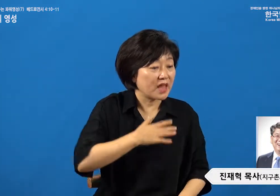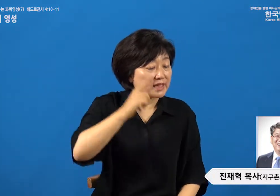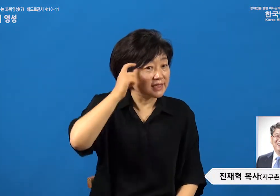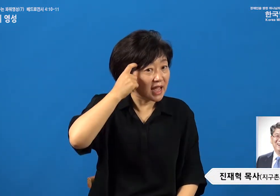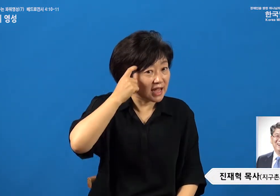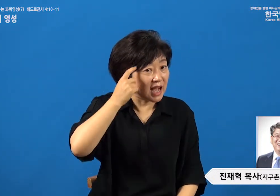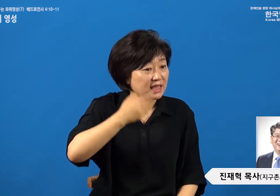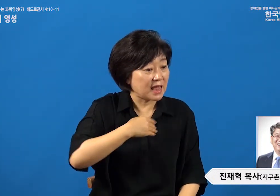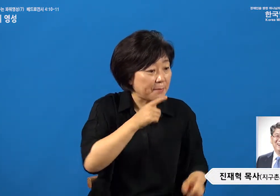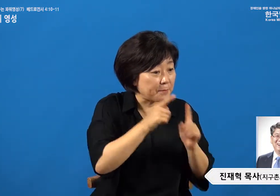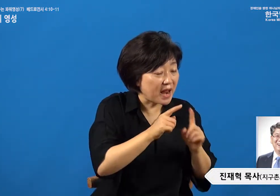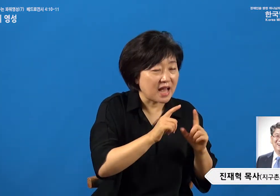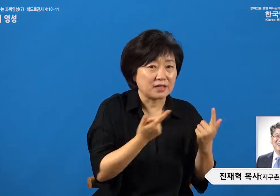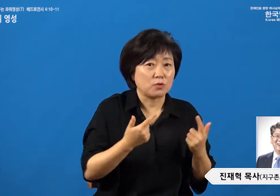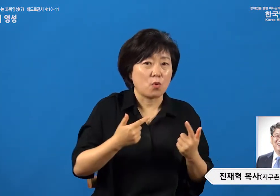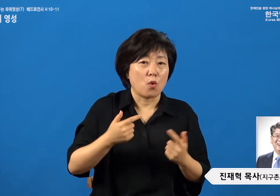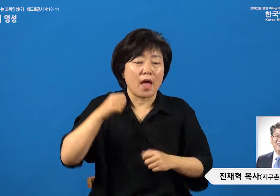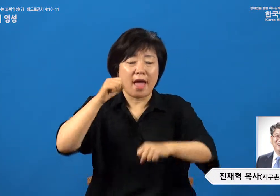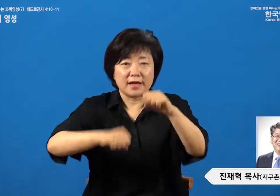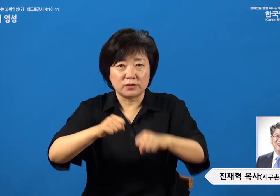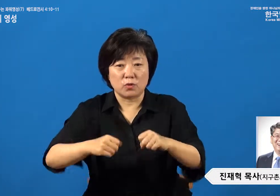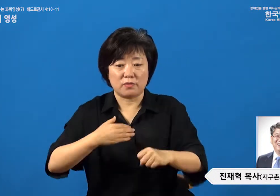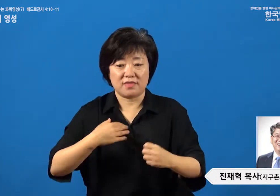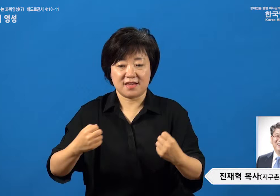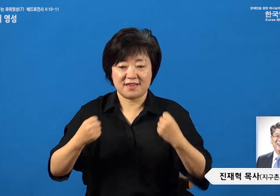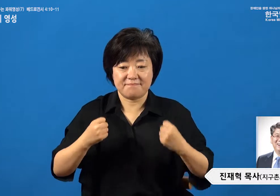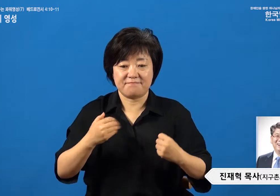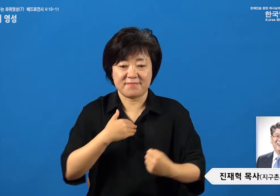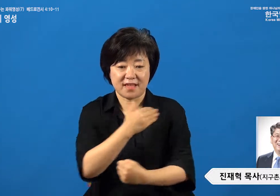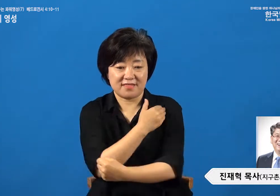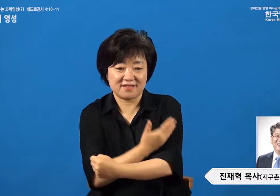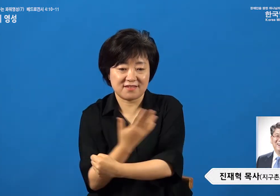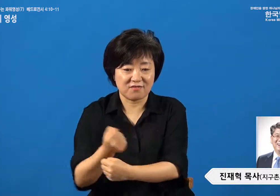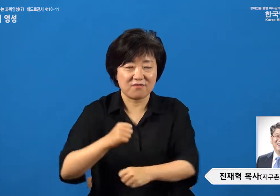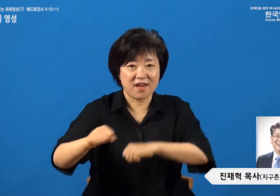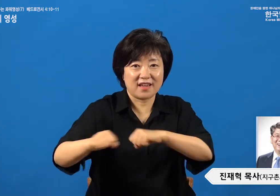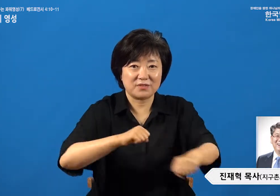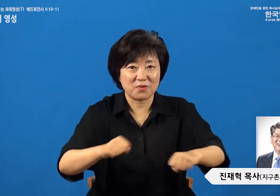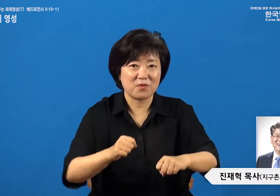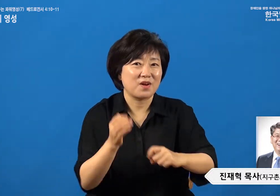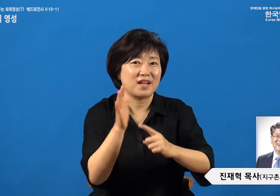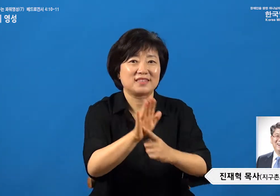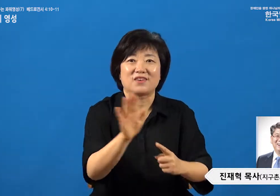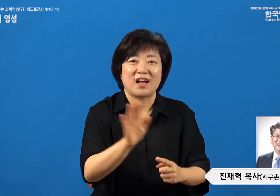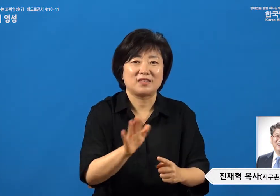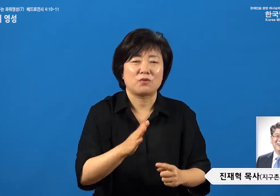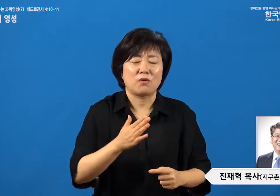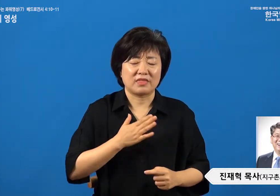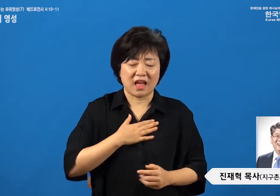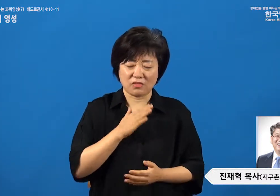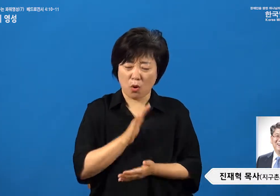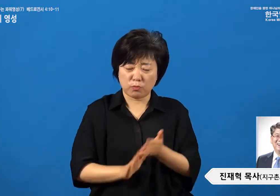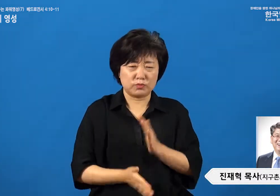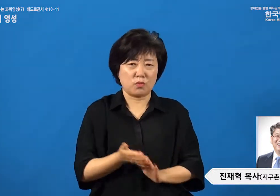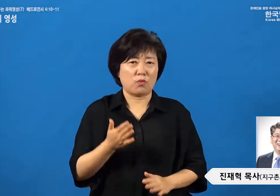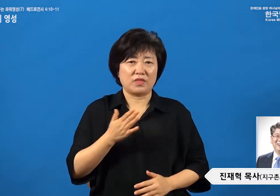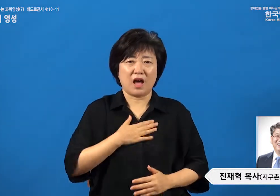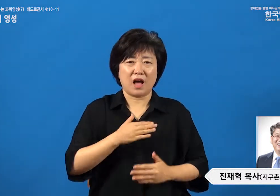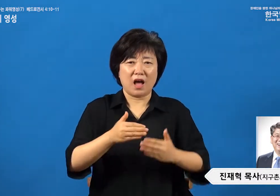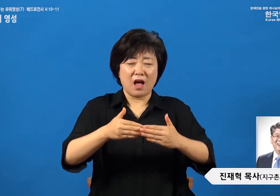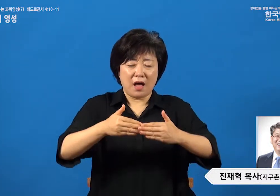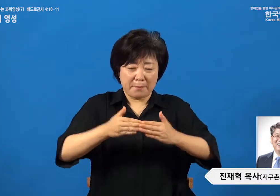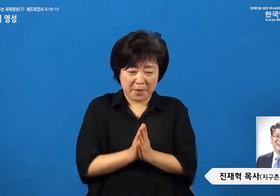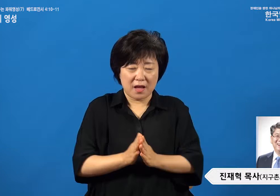생각, 내 말이 아니라, 행동을 해도 내 힘으로, 내 능력으로 하는 것이 아니라 내가 없습니다.